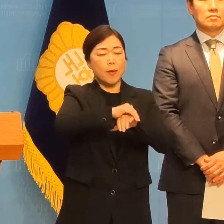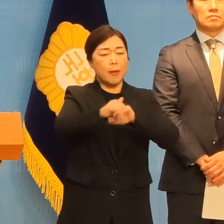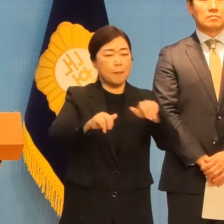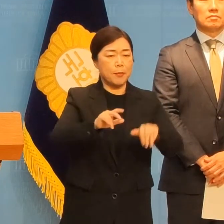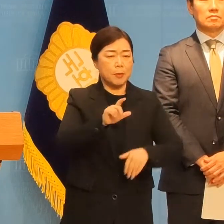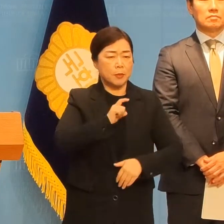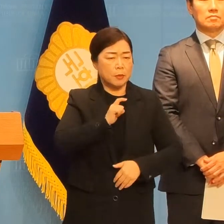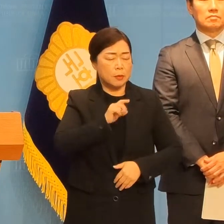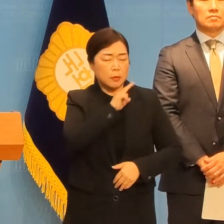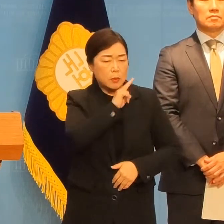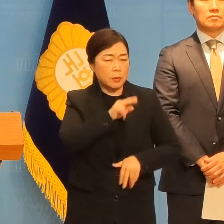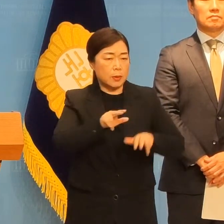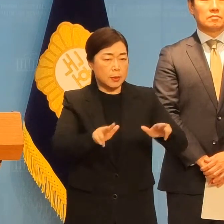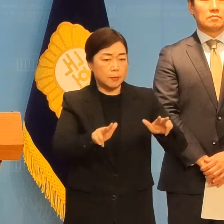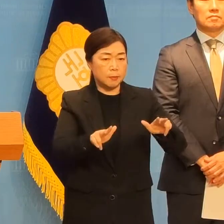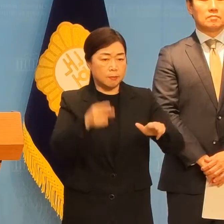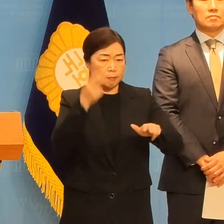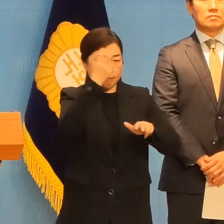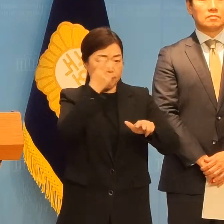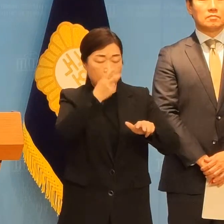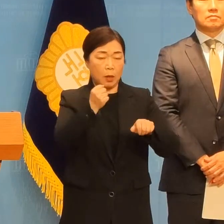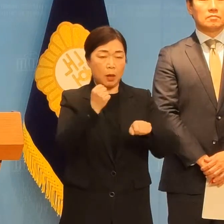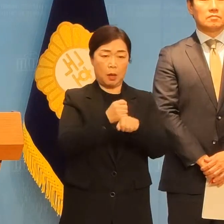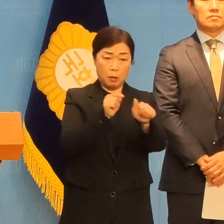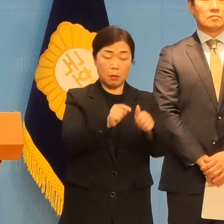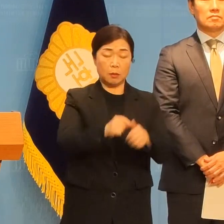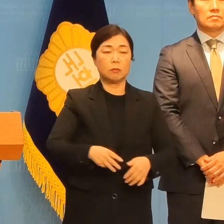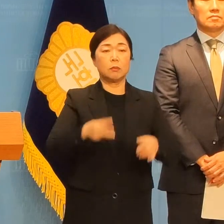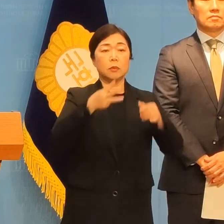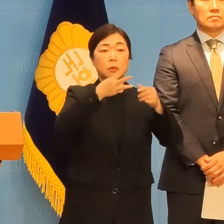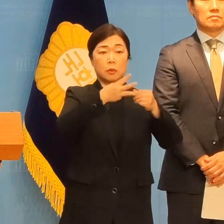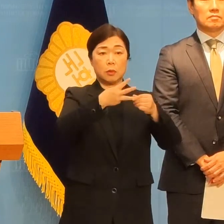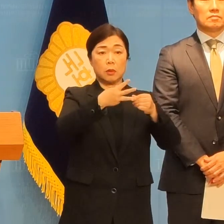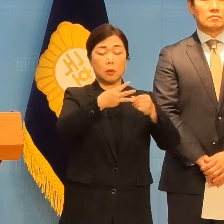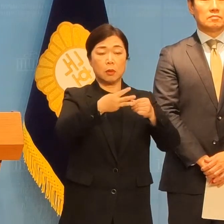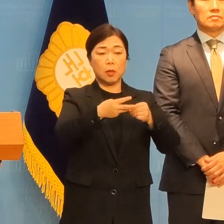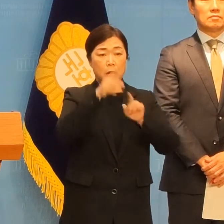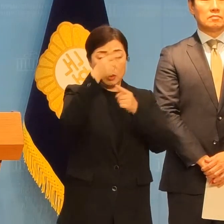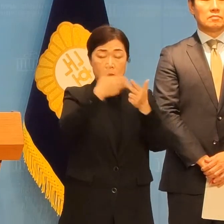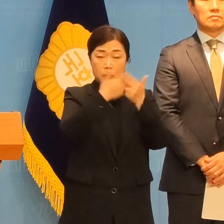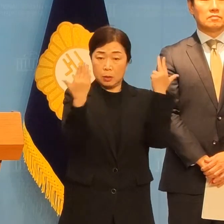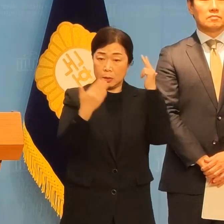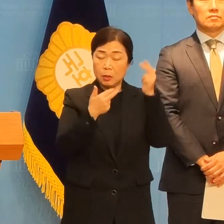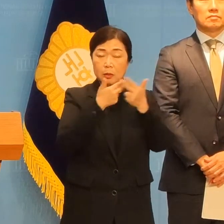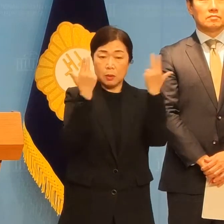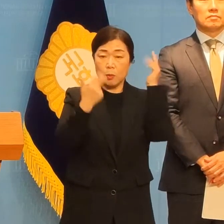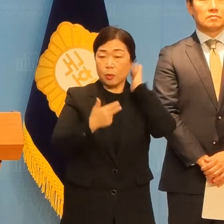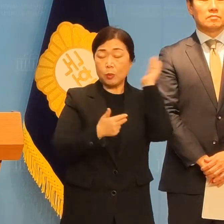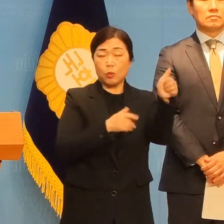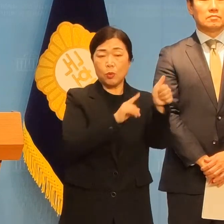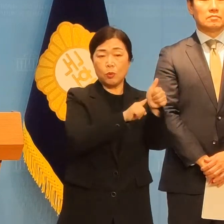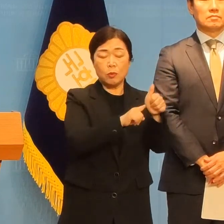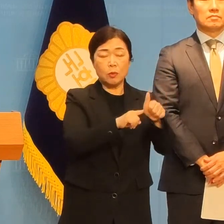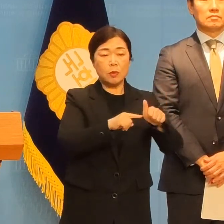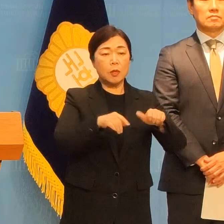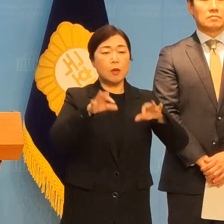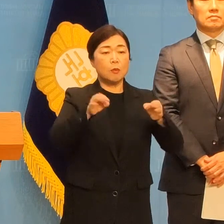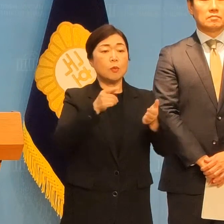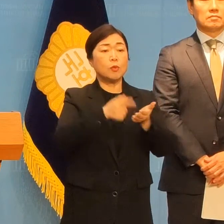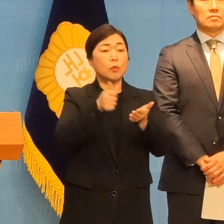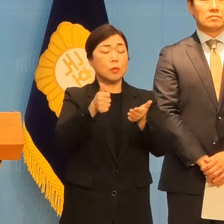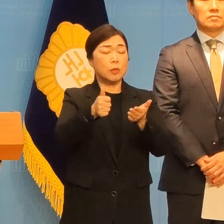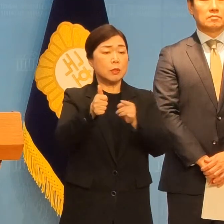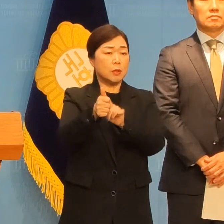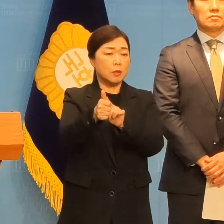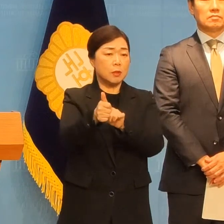의혹을 즉각 조사하라. 셋째, 이재명 대통령은 총리의